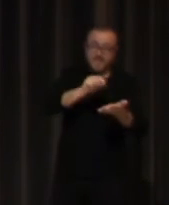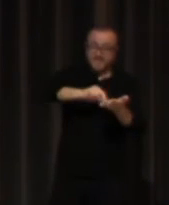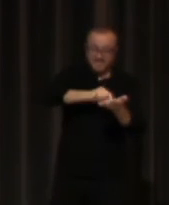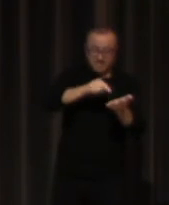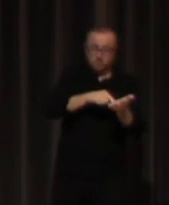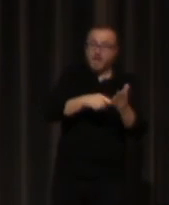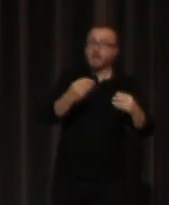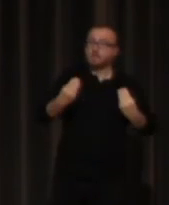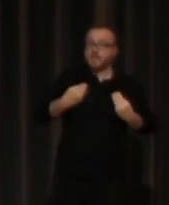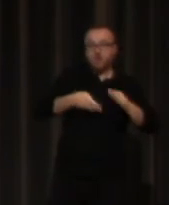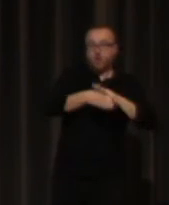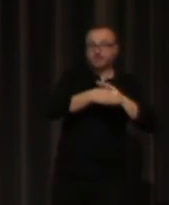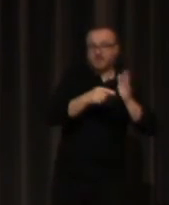poeta